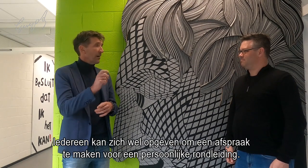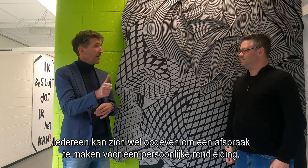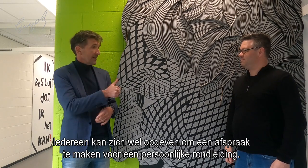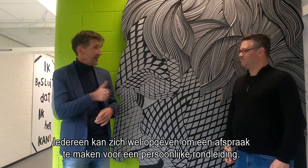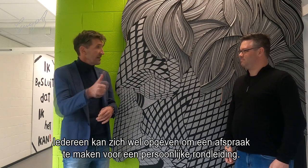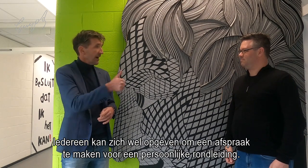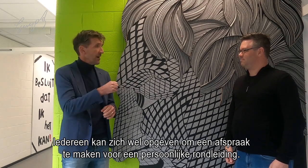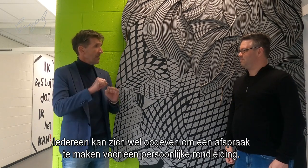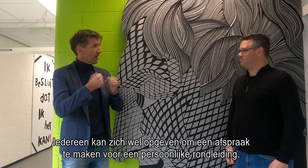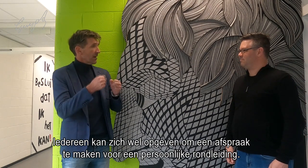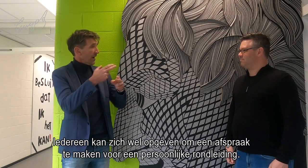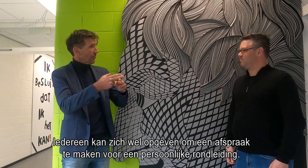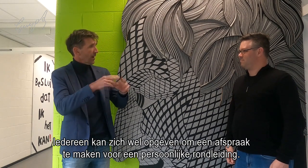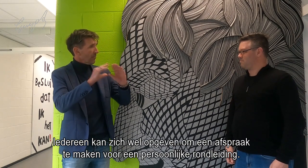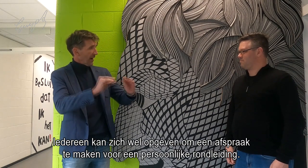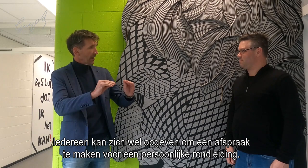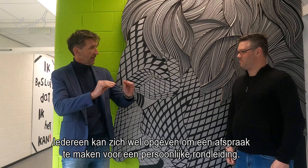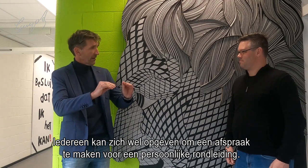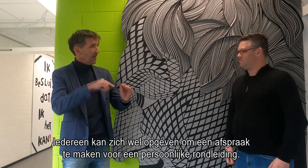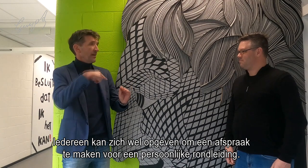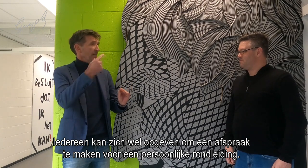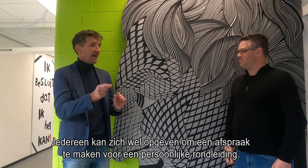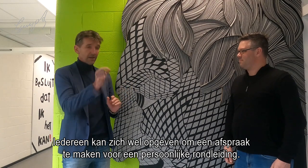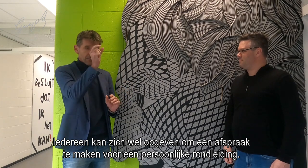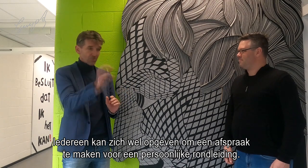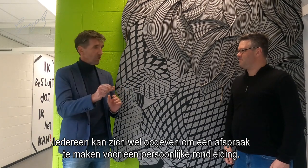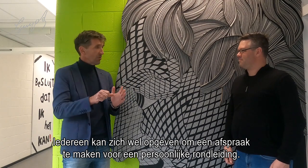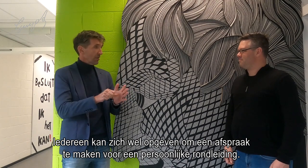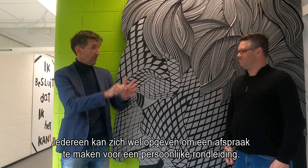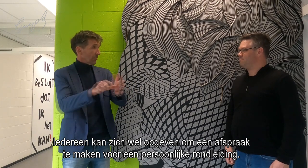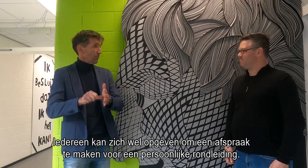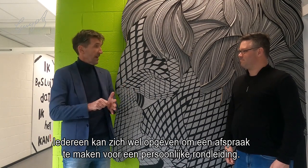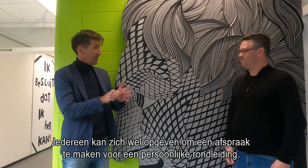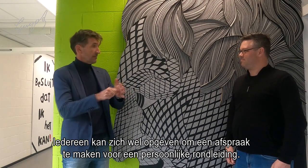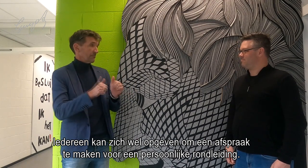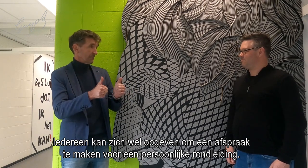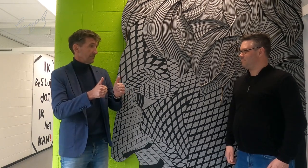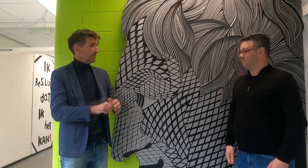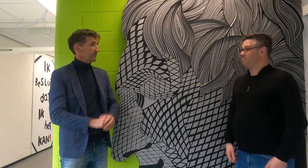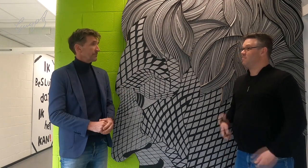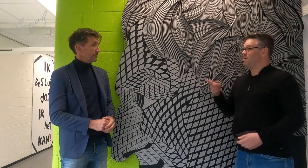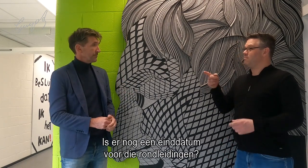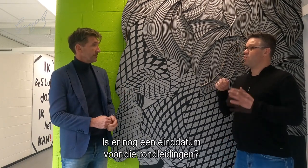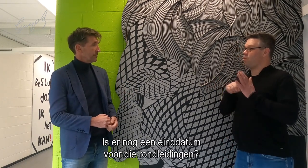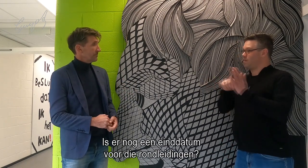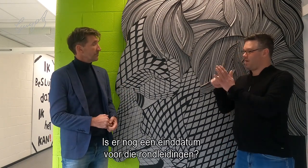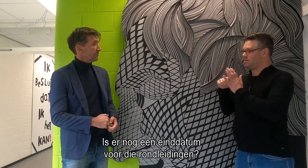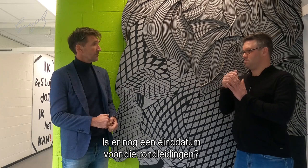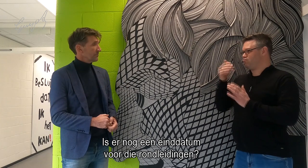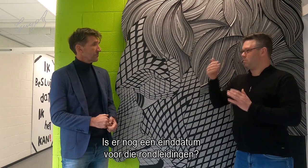Iedereen kan zich wel opgeven om een afspraak te maken voor een persoonlijke rondleiding. Is er nog een einddatum voor